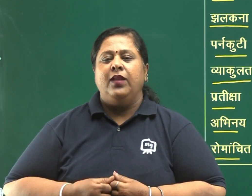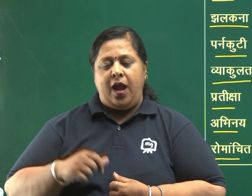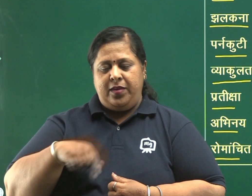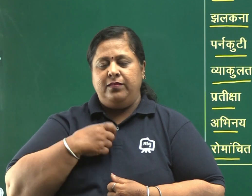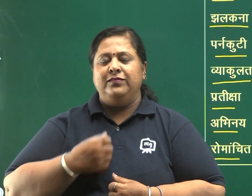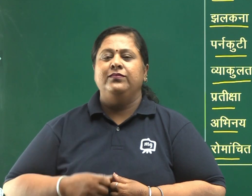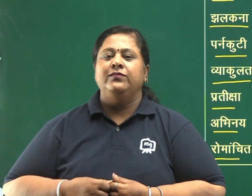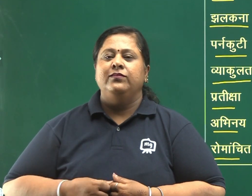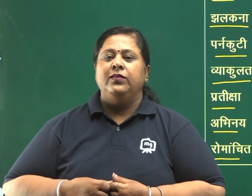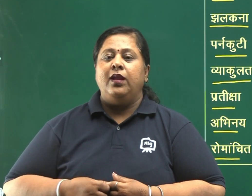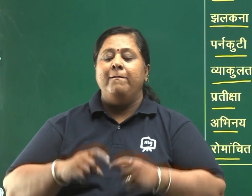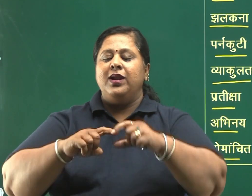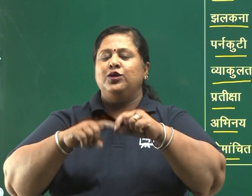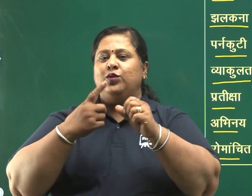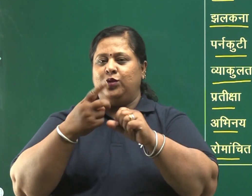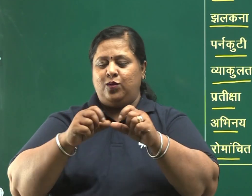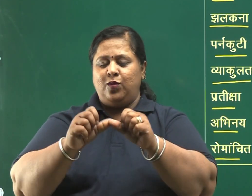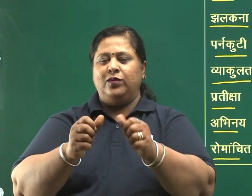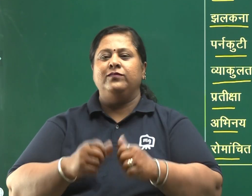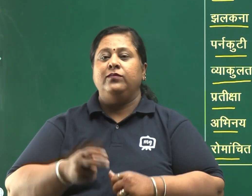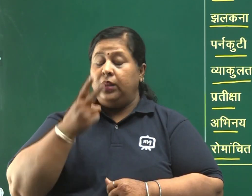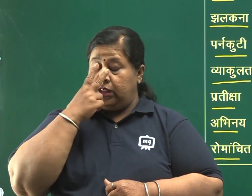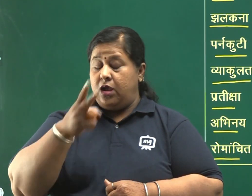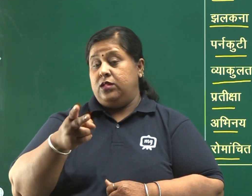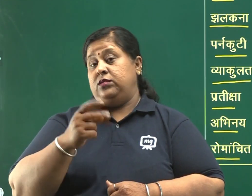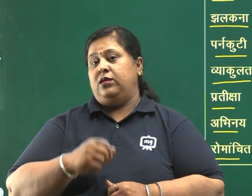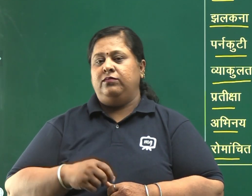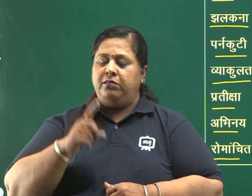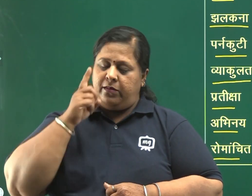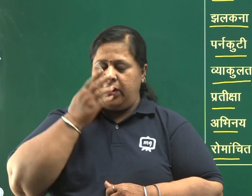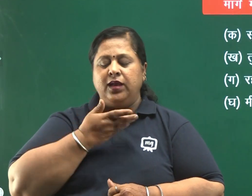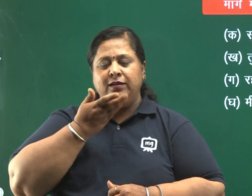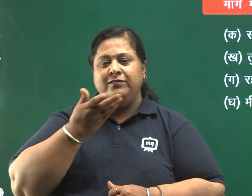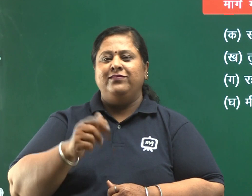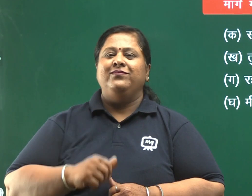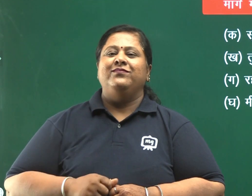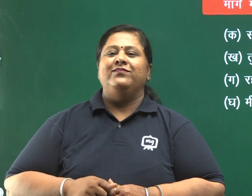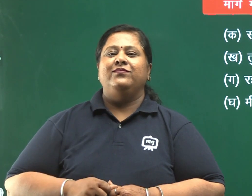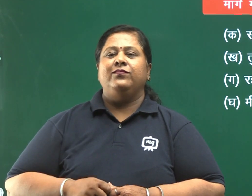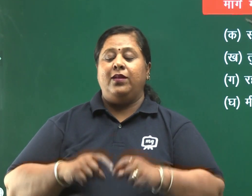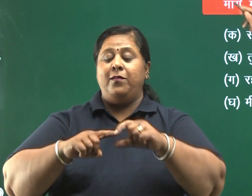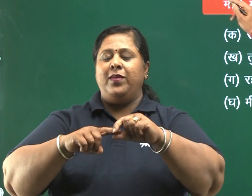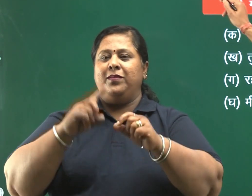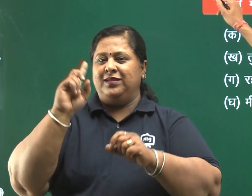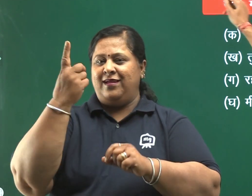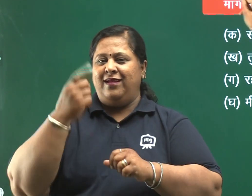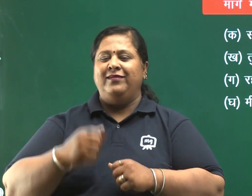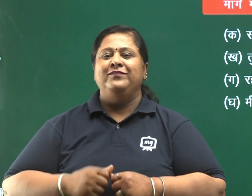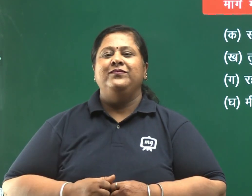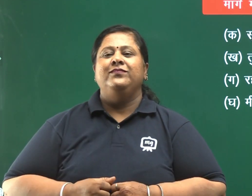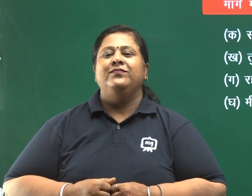अब हम प्रश्नोत्तरों को ध्यान से पढ़ेंगे। प्रश्न संख्या